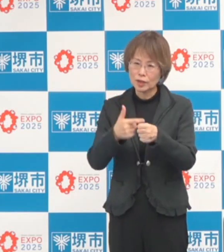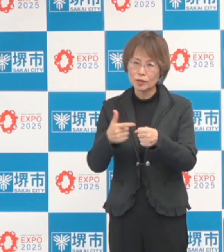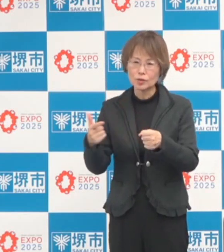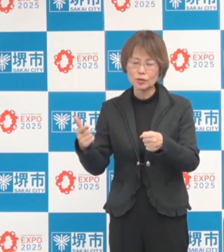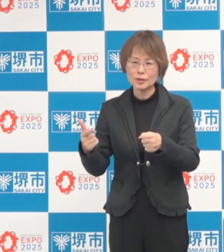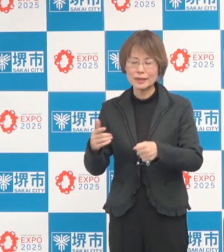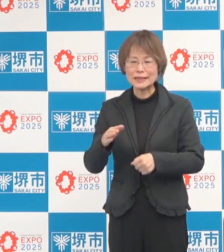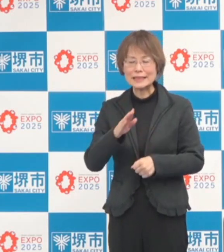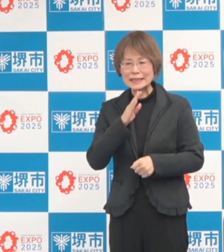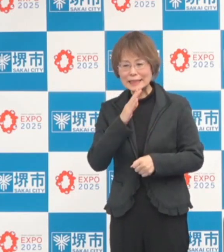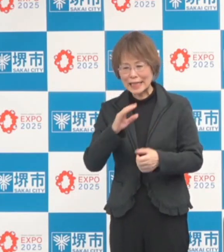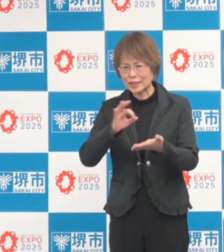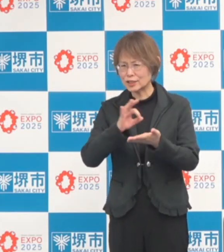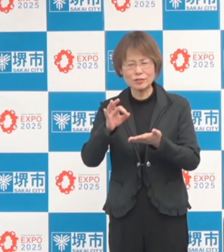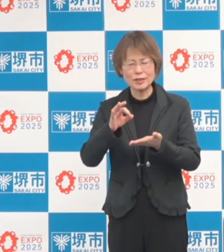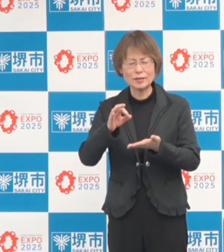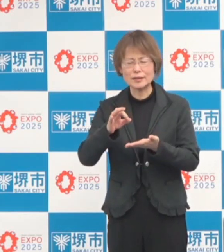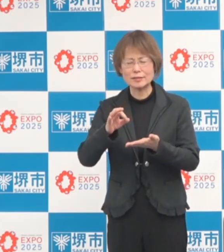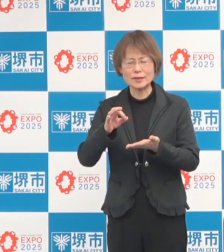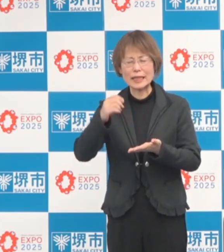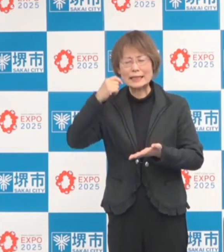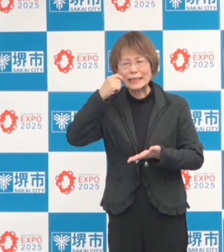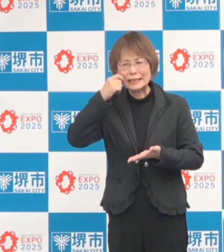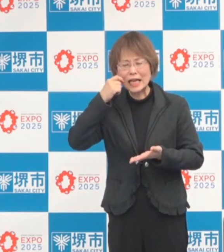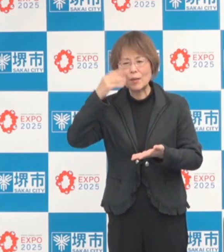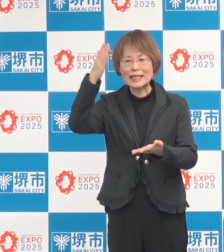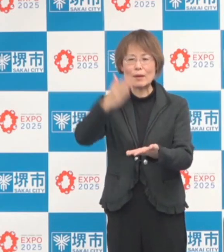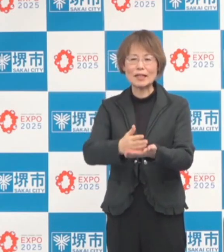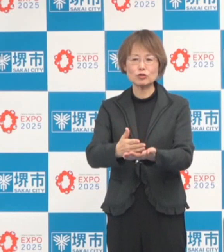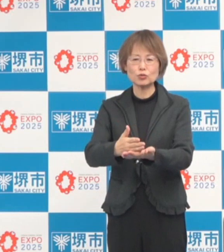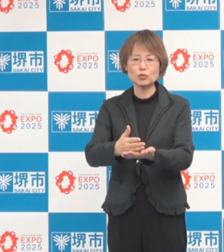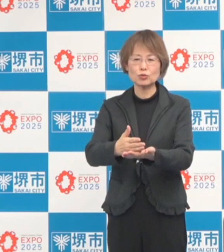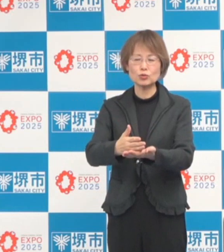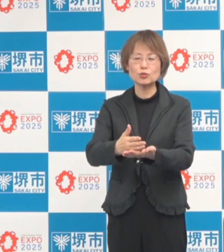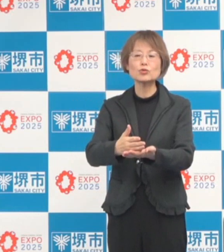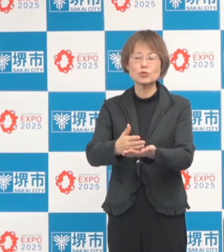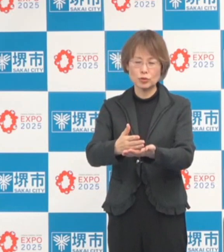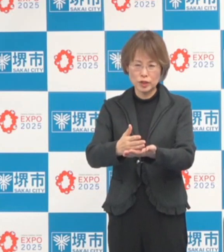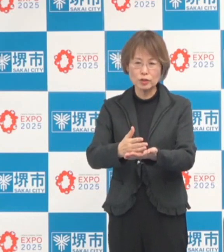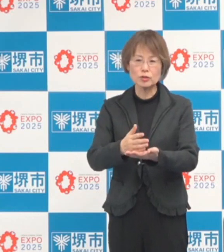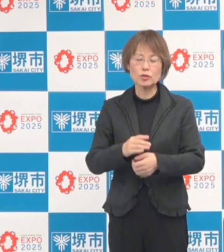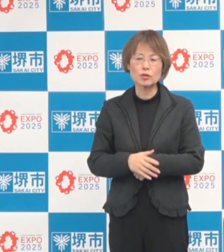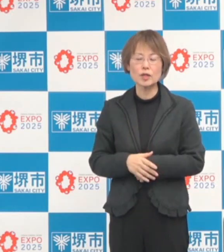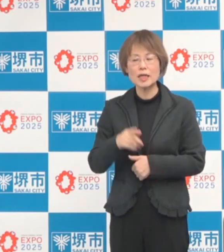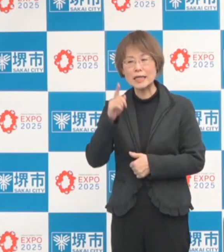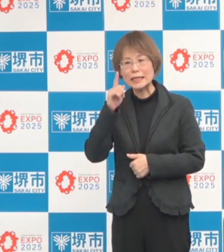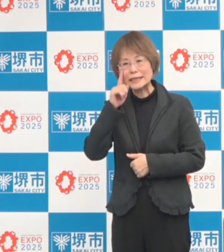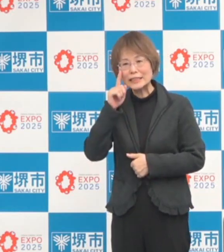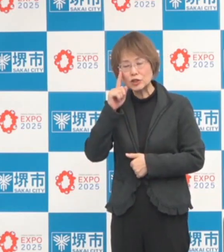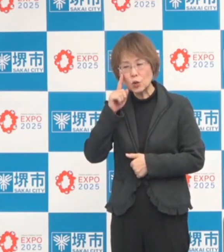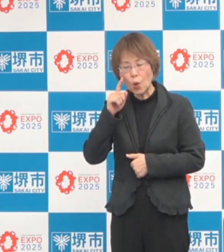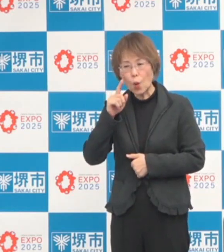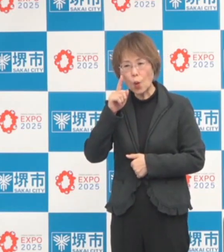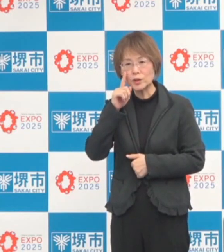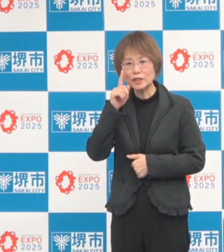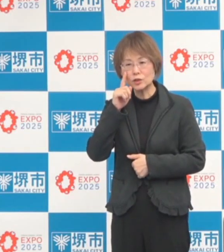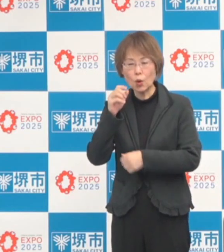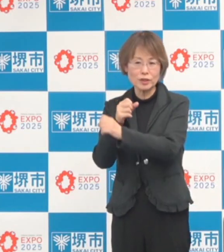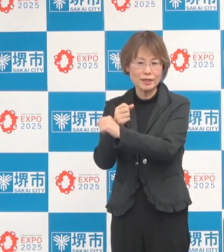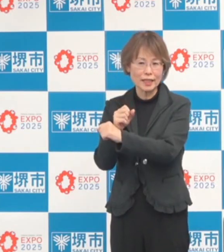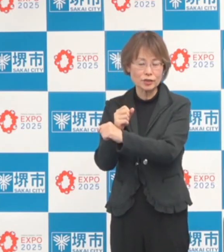実用化が見込まれなければやめるんだとかですね、そういうこういう実証実験のものについてはいつやめるのか、いつま